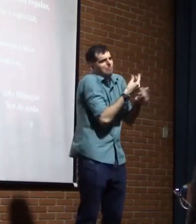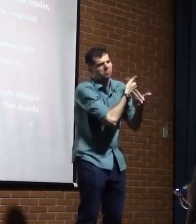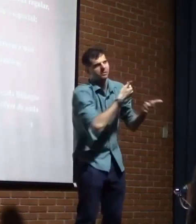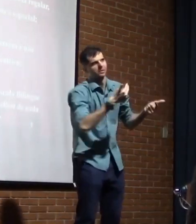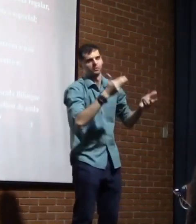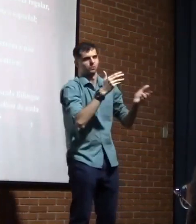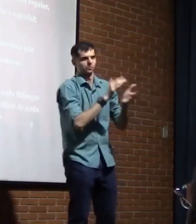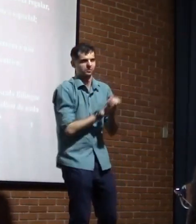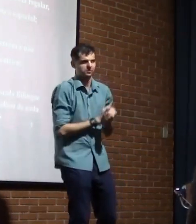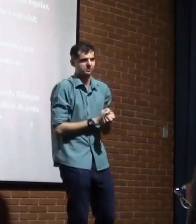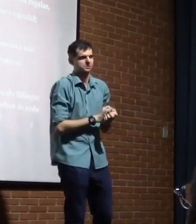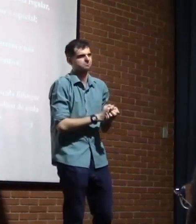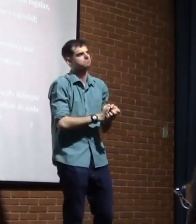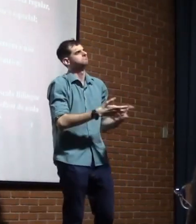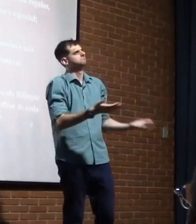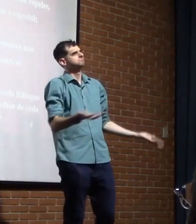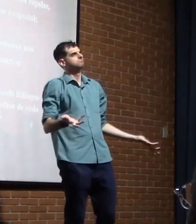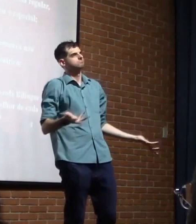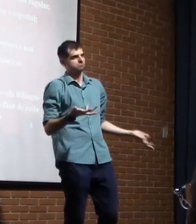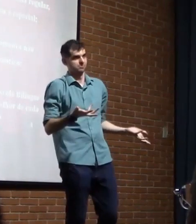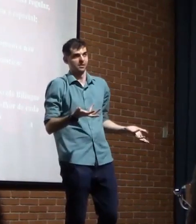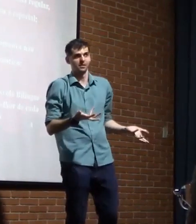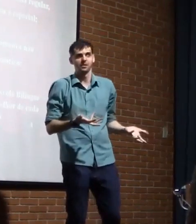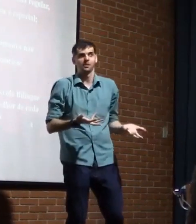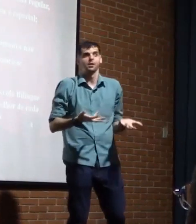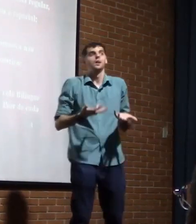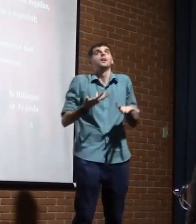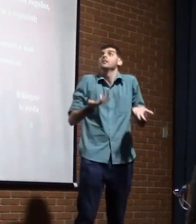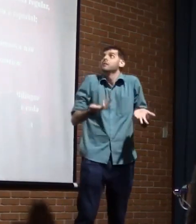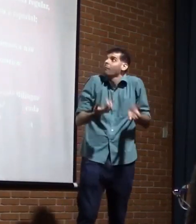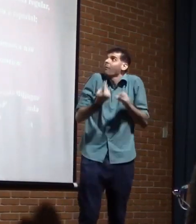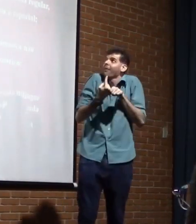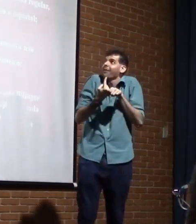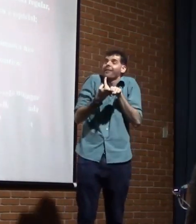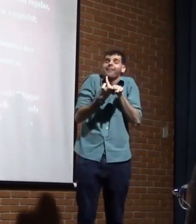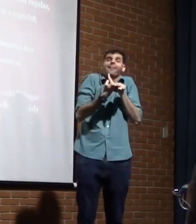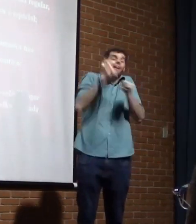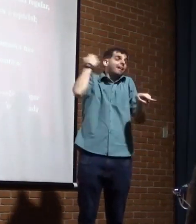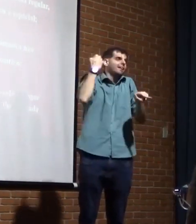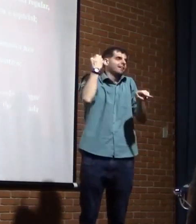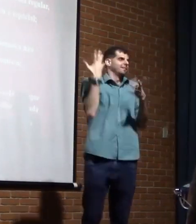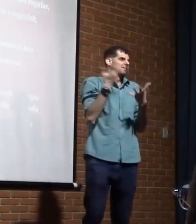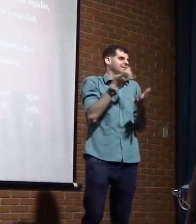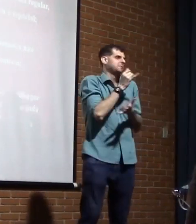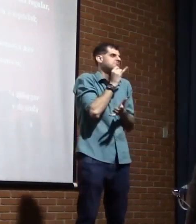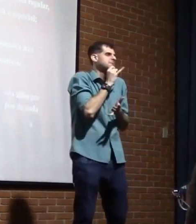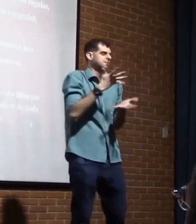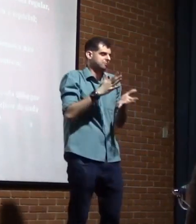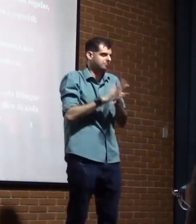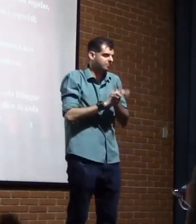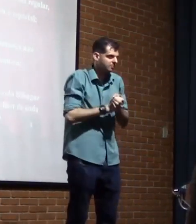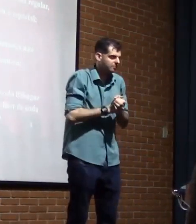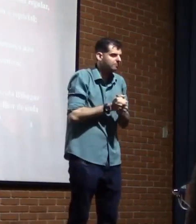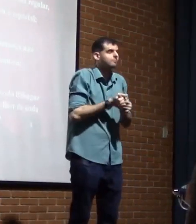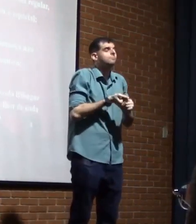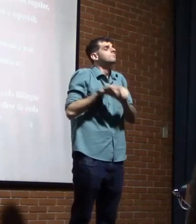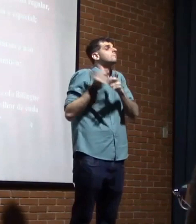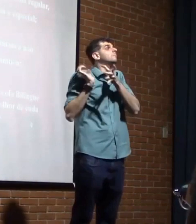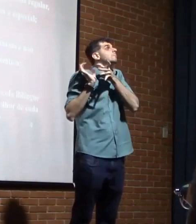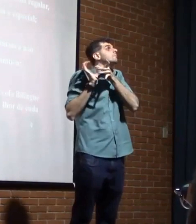da educação dos surdos, para os surdos, entendeu? Então, realmente é complicado. E tudo está ligado ao contexto histórico do que aconteceu,